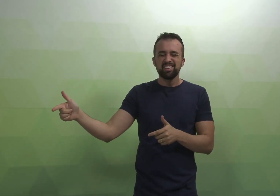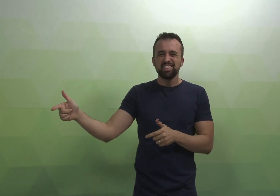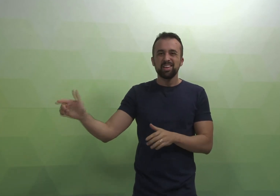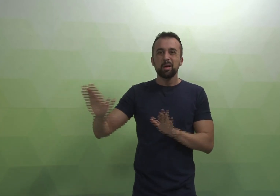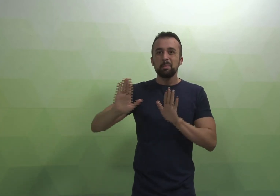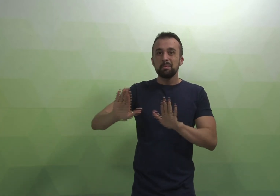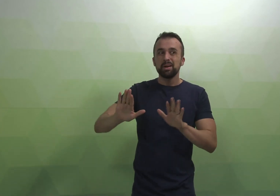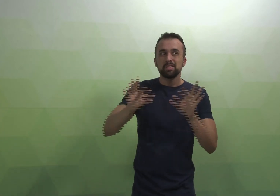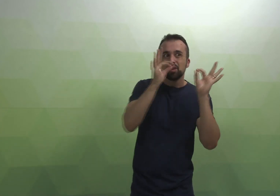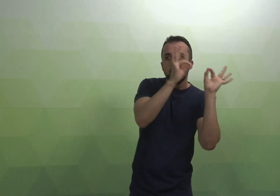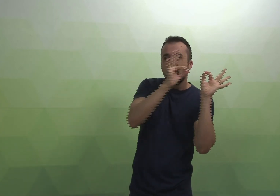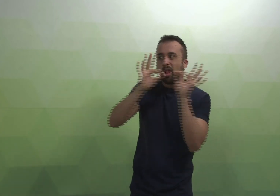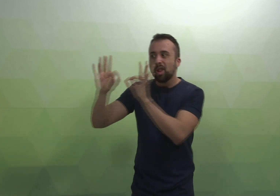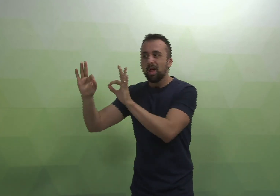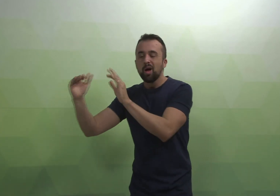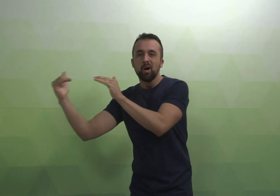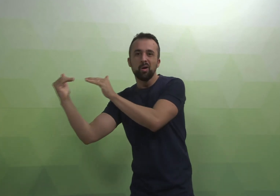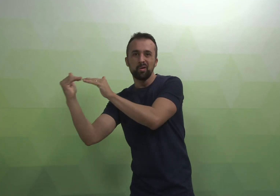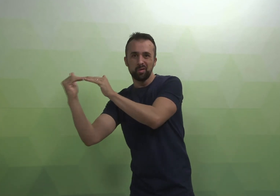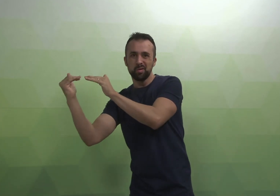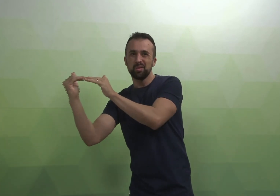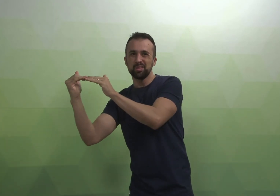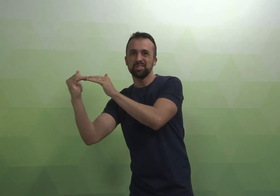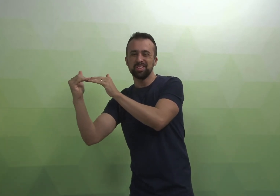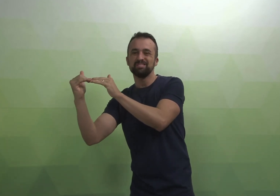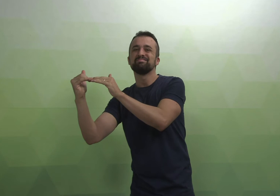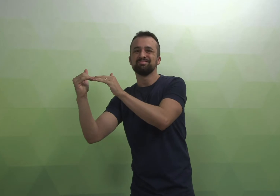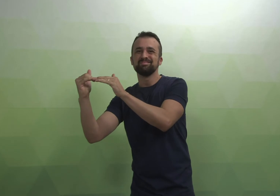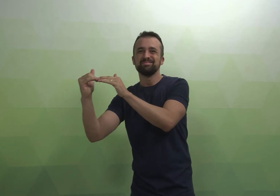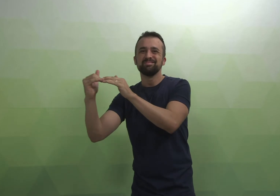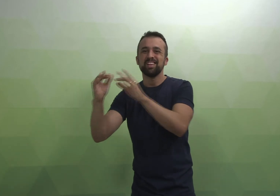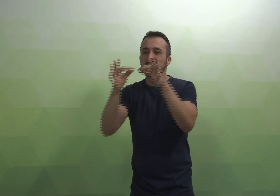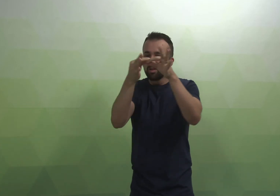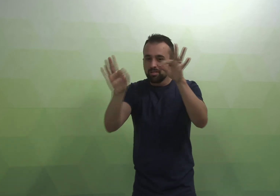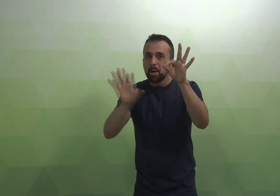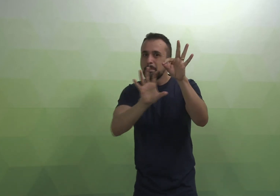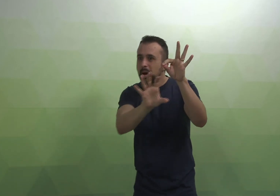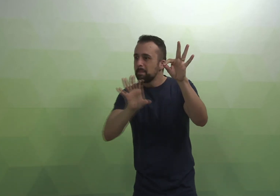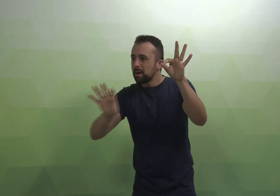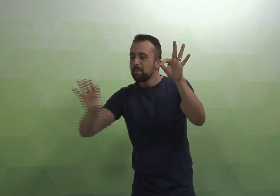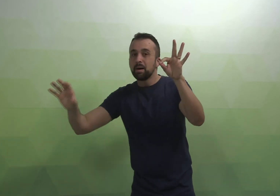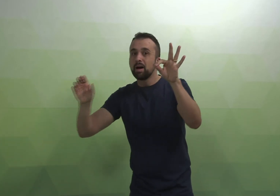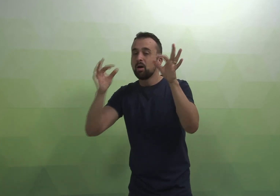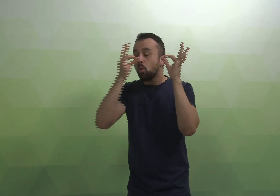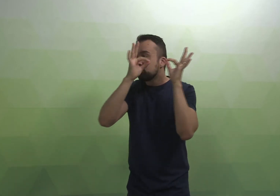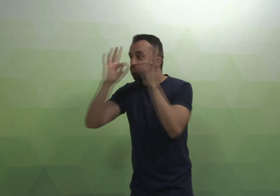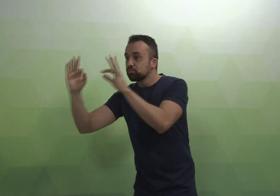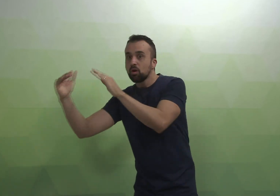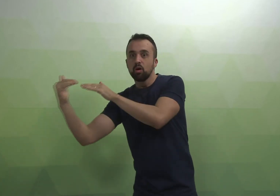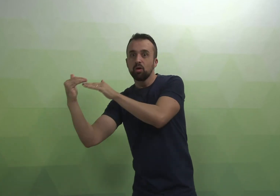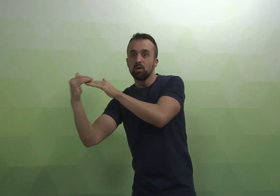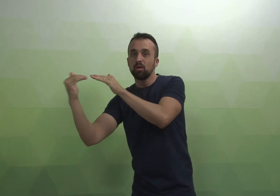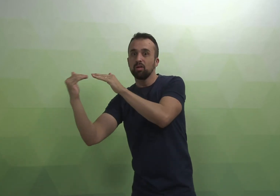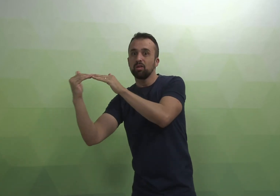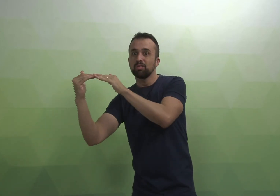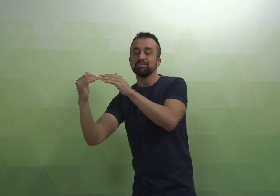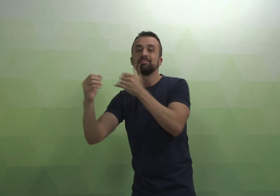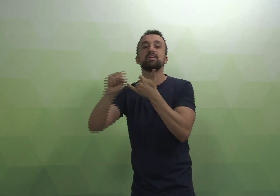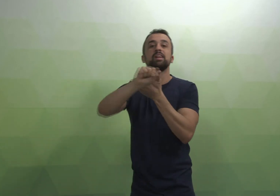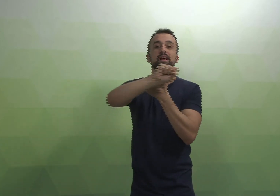Perceberam? Não há ninguém presencialmente deste lado, mas o olhar deve ser direcionado para concordar com os elementos